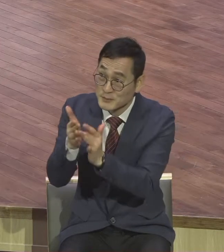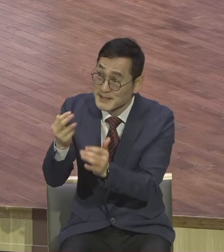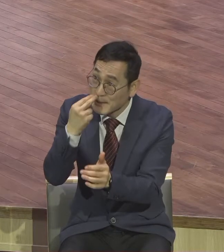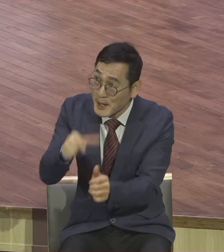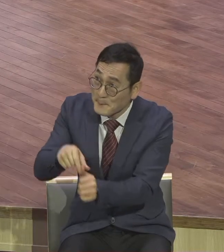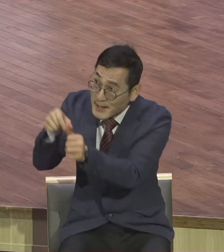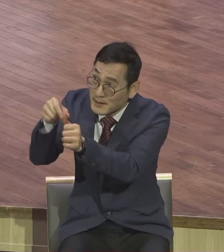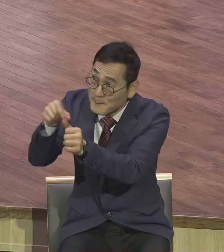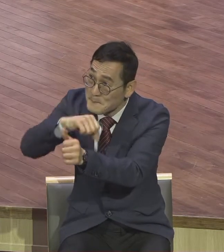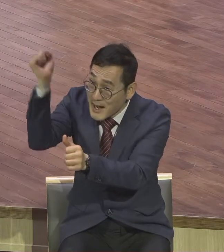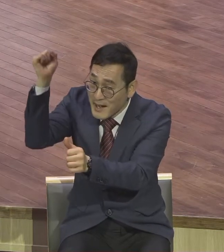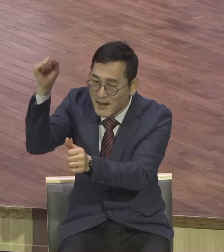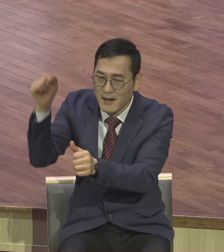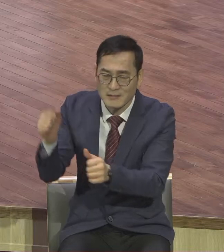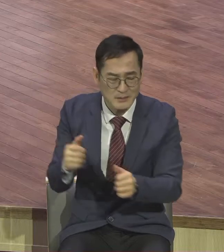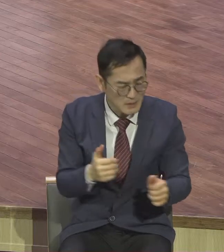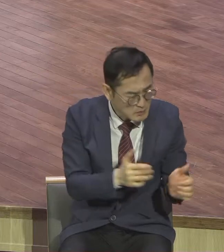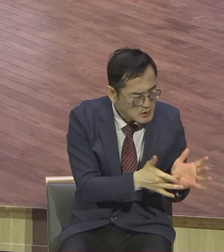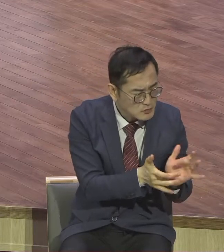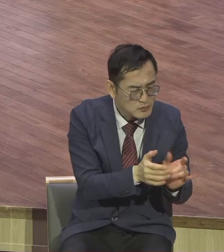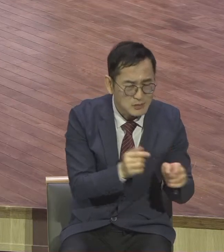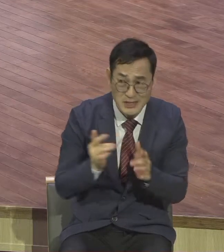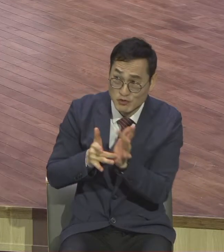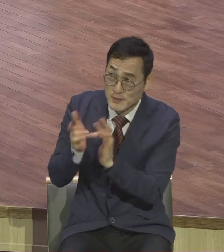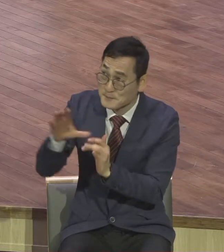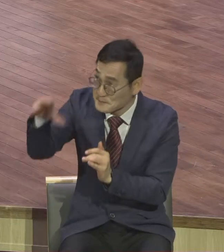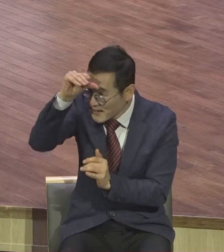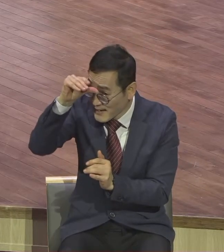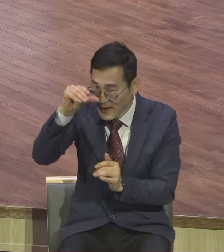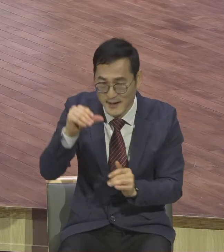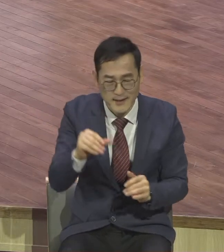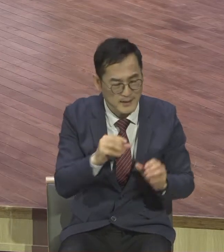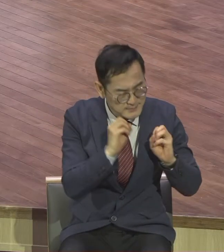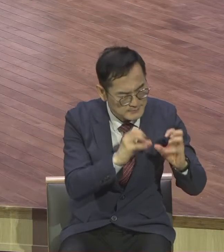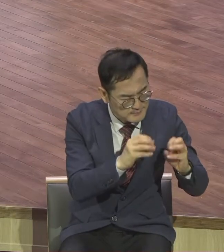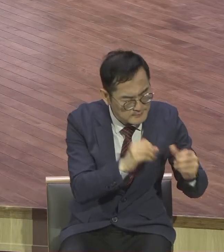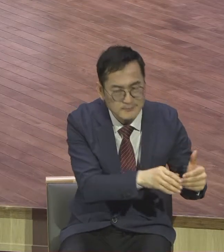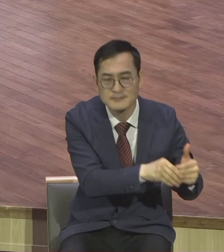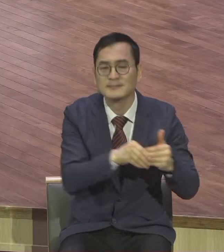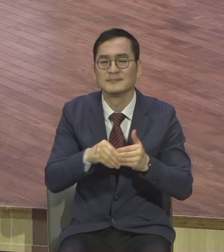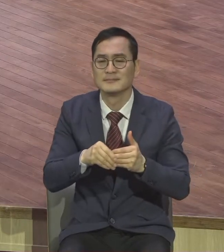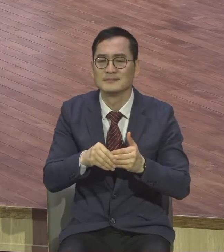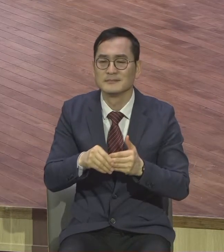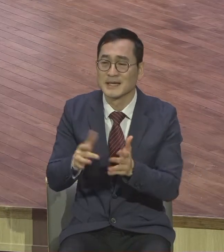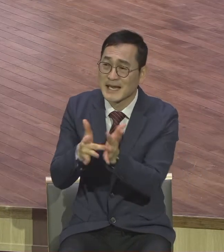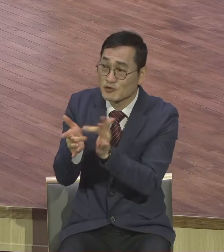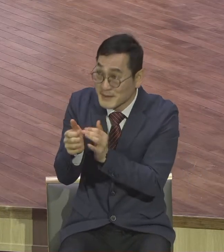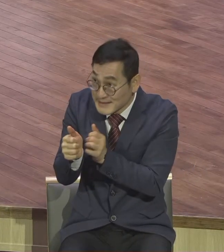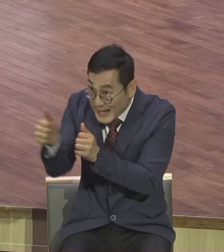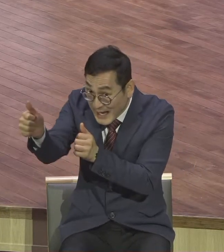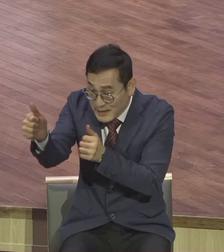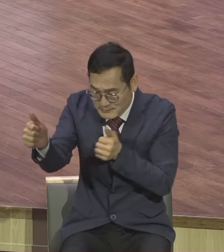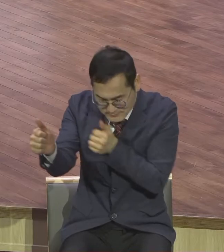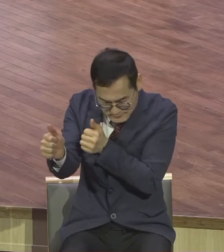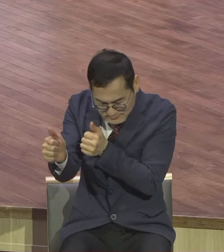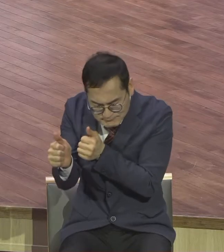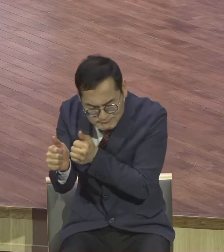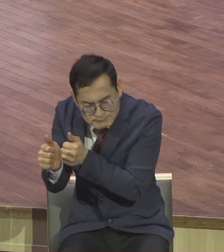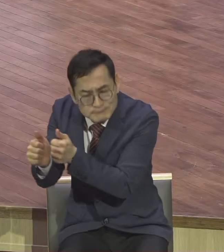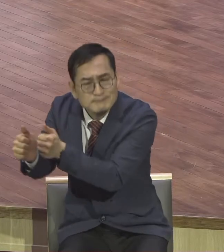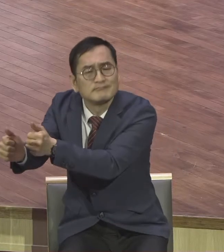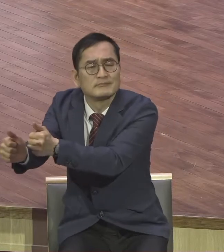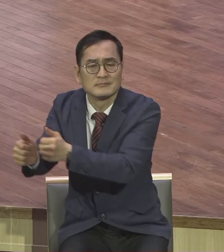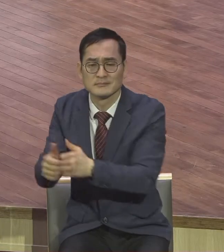발자취를 따라서 예수님의 발자취를 따라서 가는 것이 지극히 자연스러운 것이다